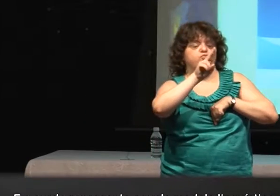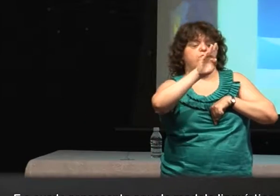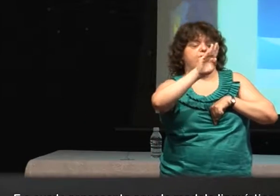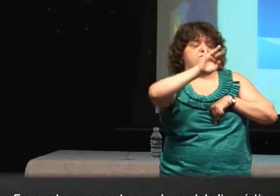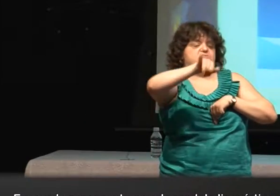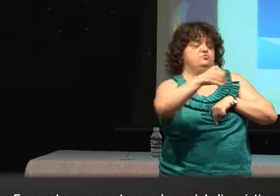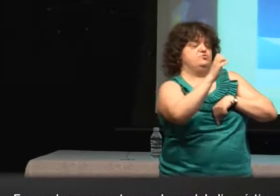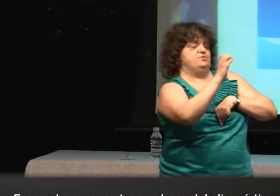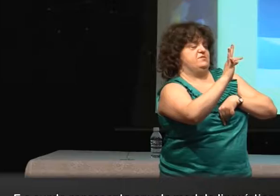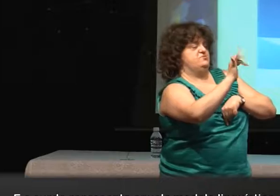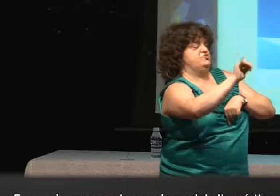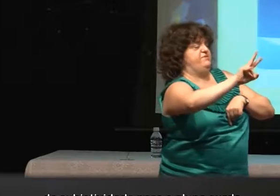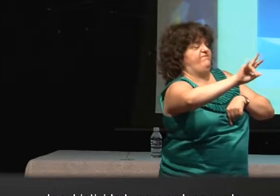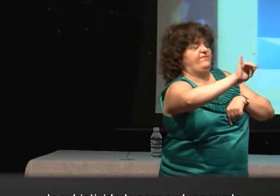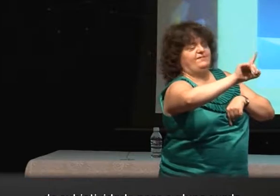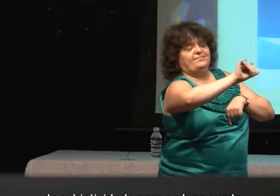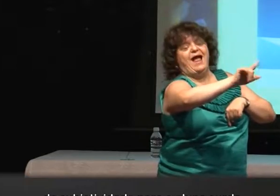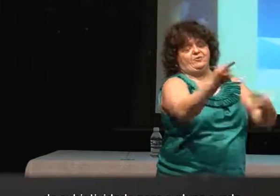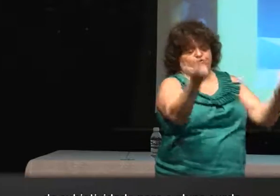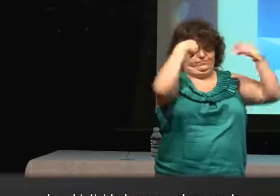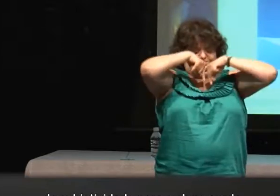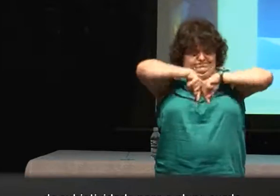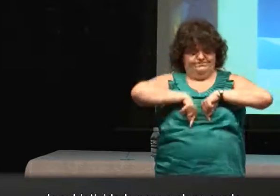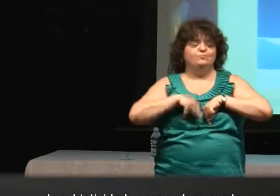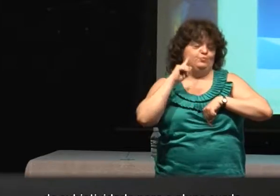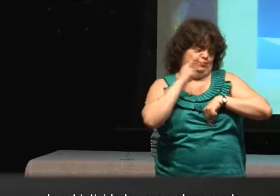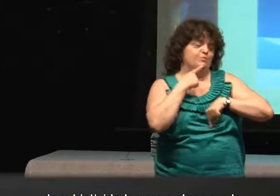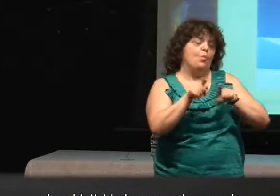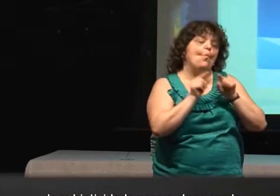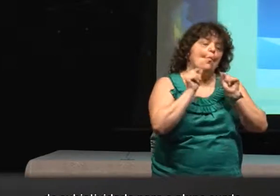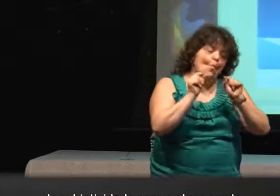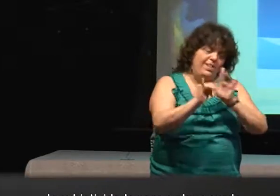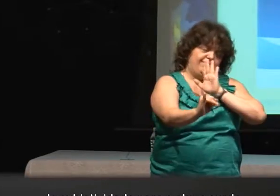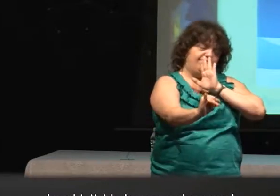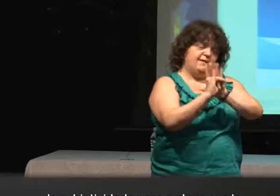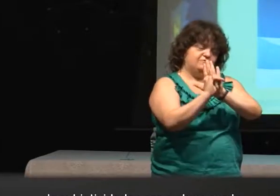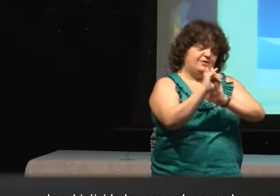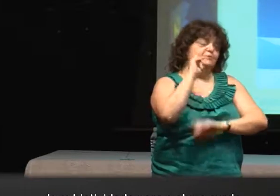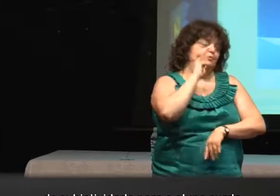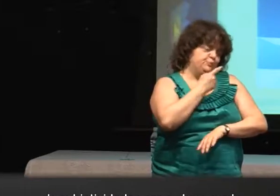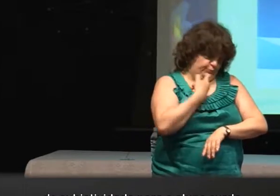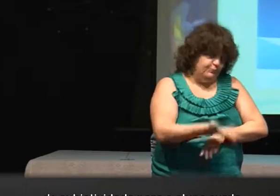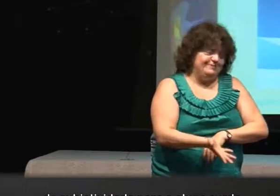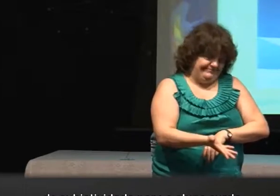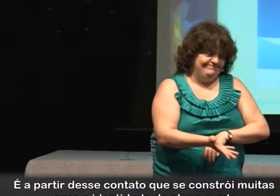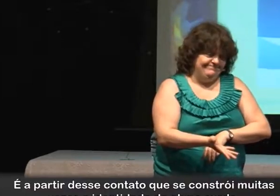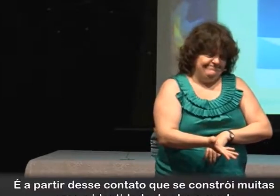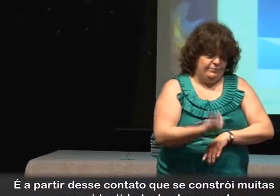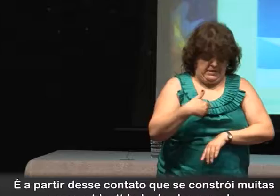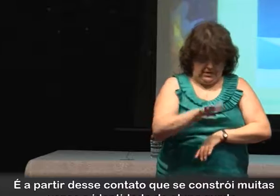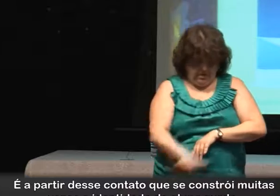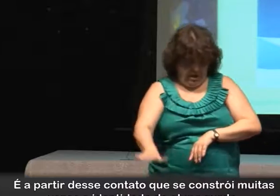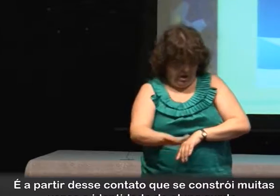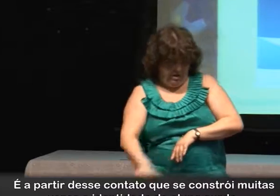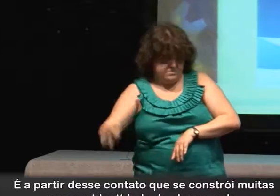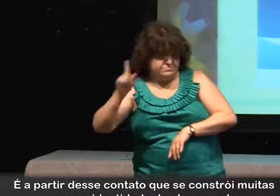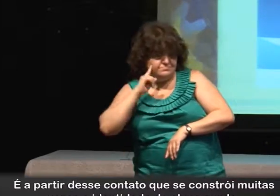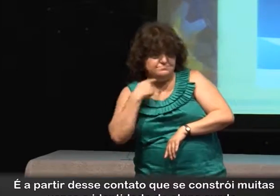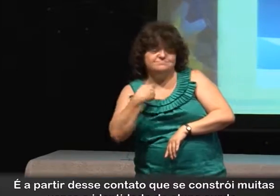modelo linguístico, né, e de subjetividade para o aluno surdo. É a partir desse contato que se constrói